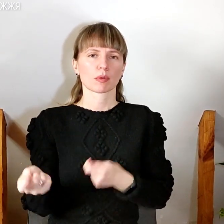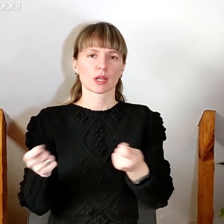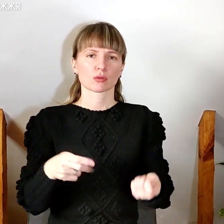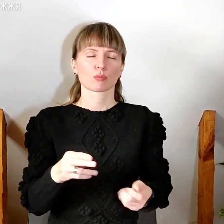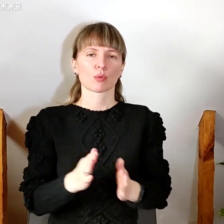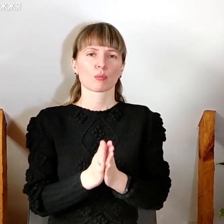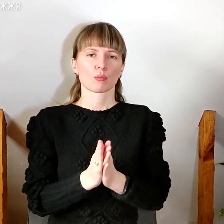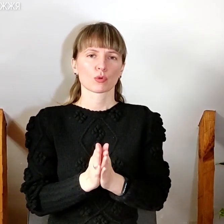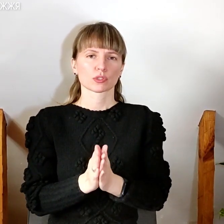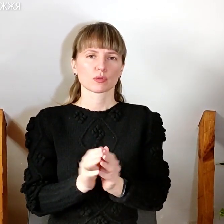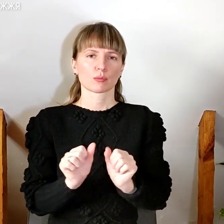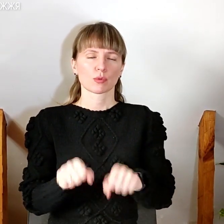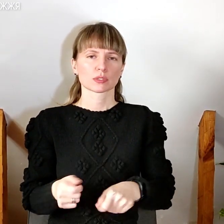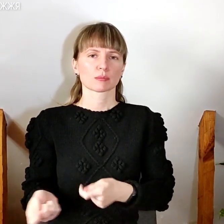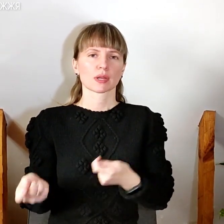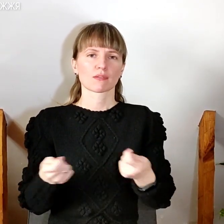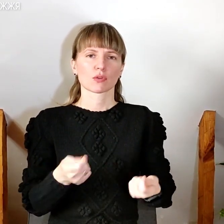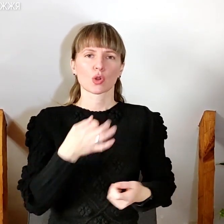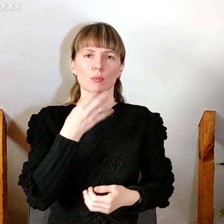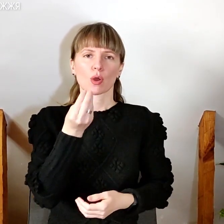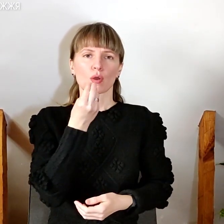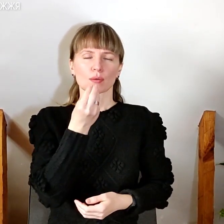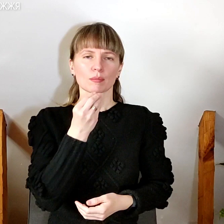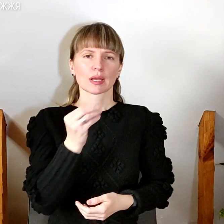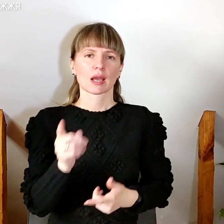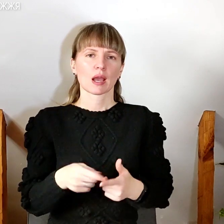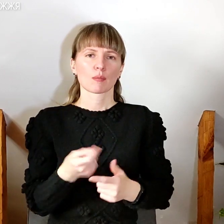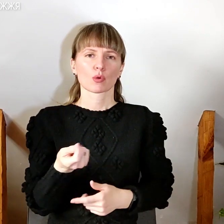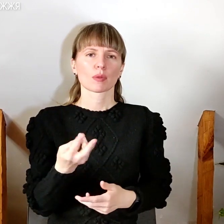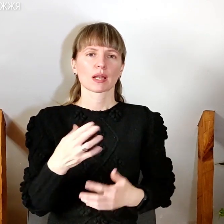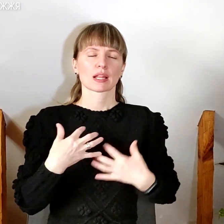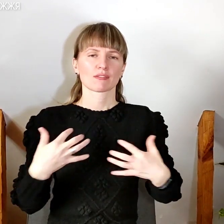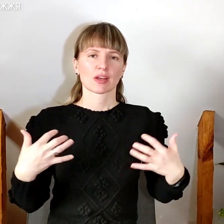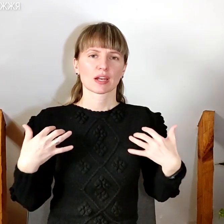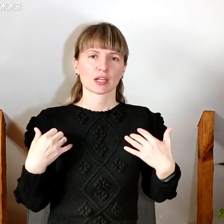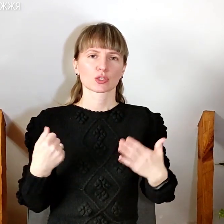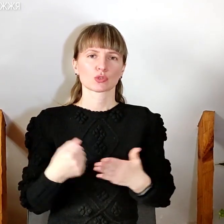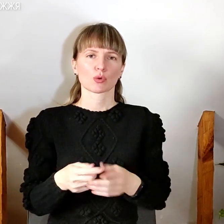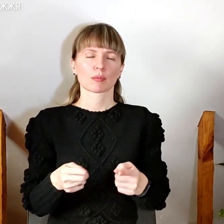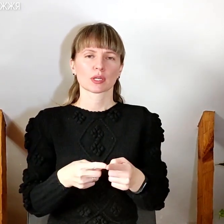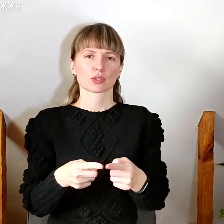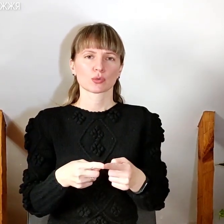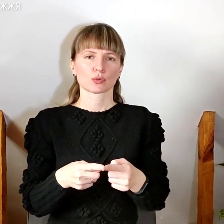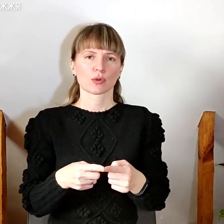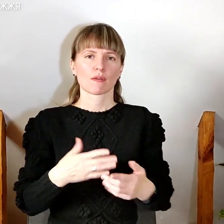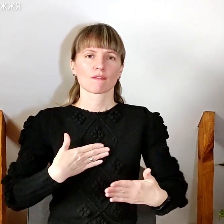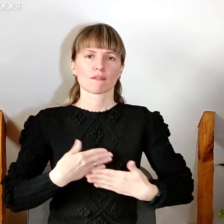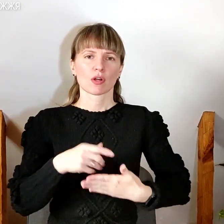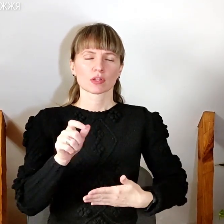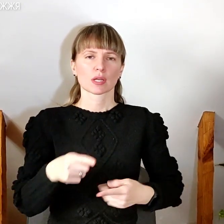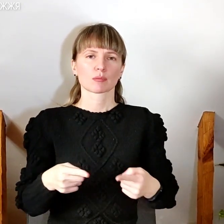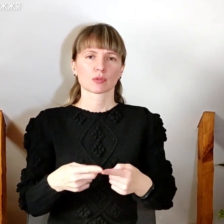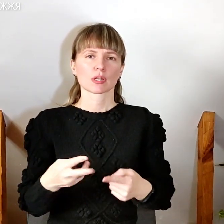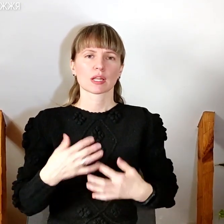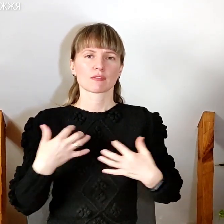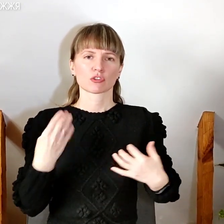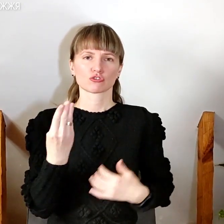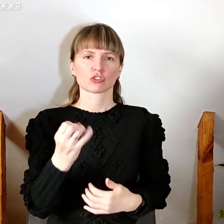просить по можливості привозити будь-які корми або крупи для тварин до притулку. Волонтерка притулку для тварин «Шанс» Олена